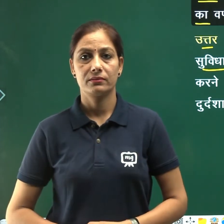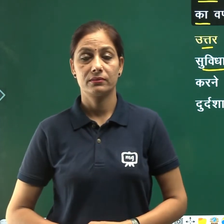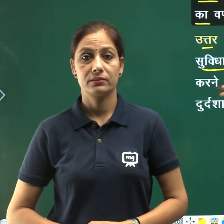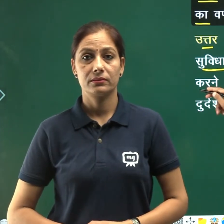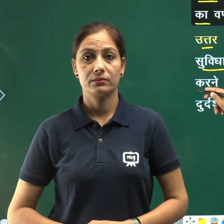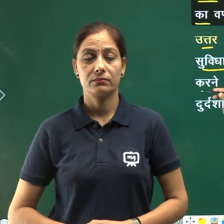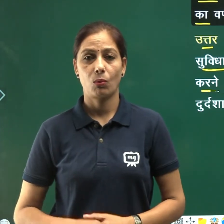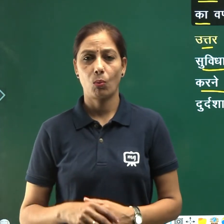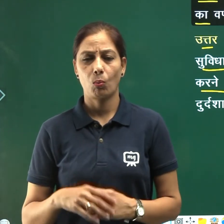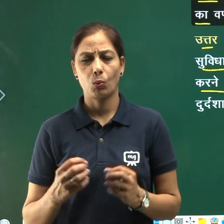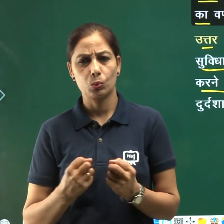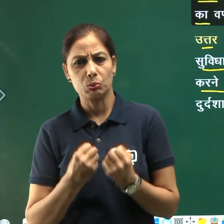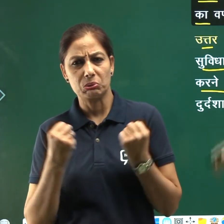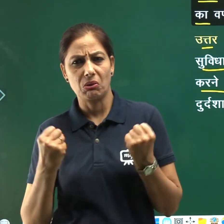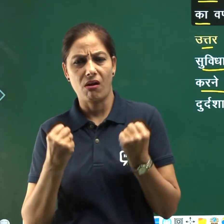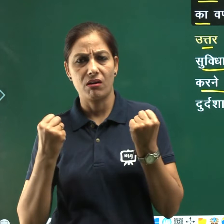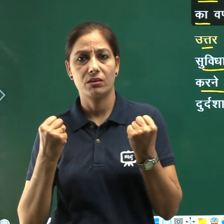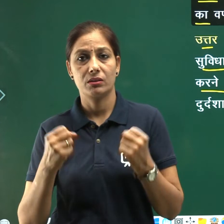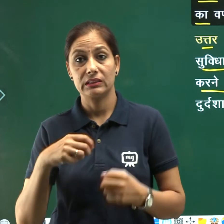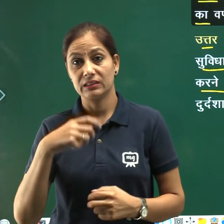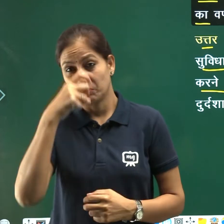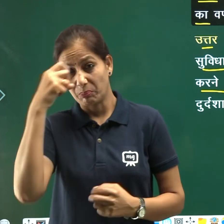कठिन परिश्रम करने वाले